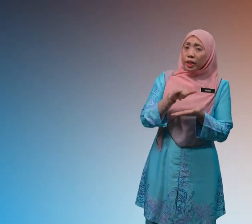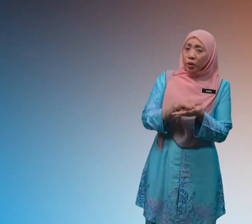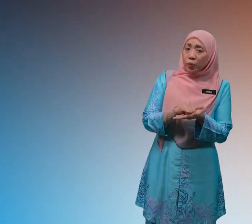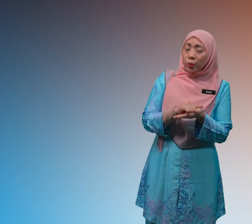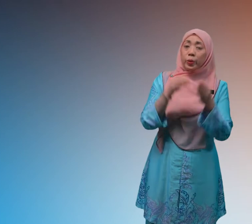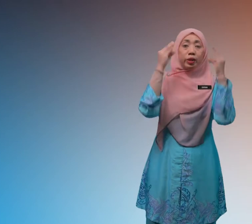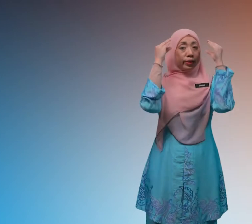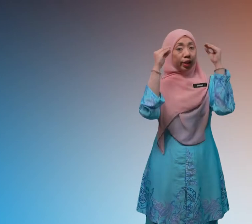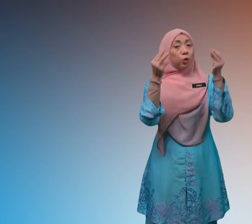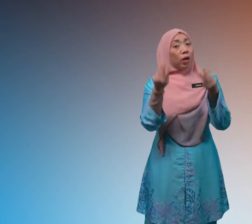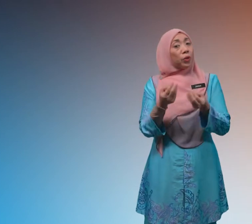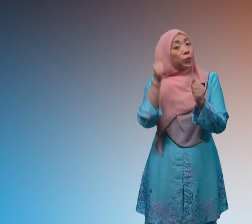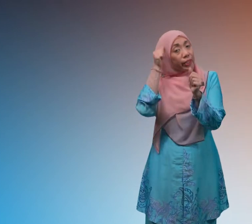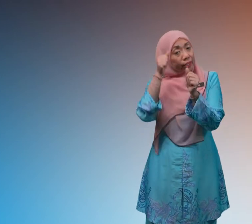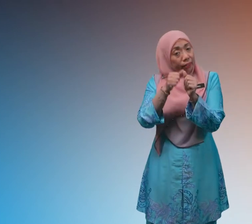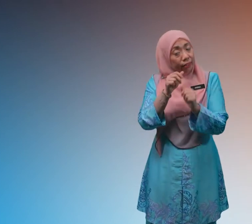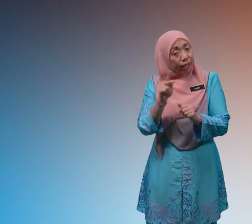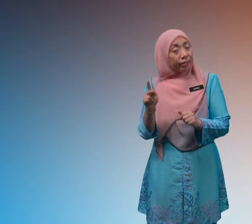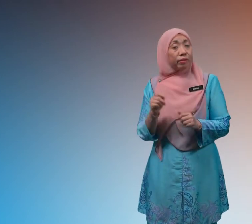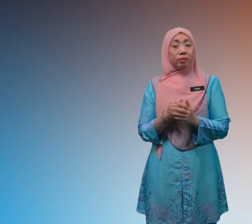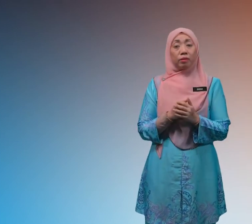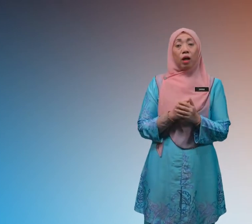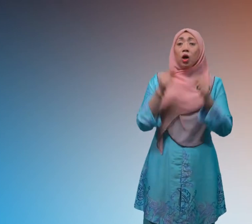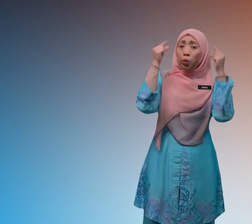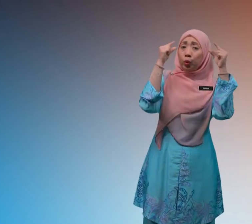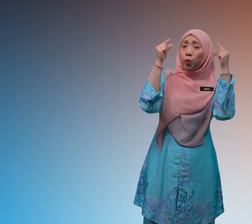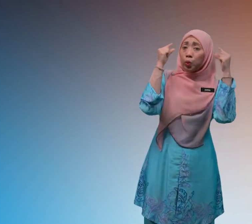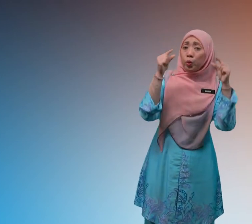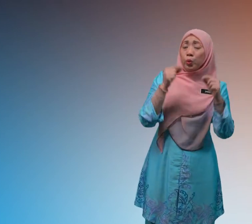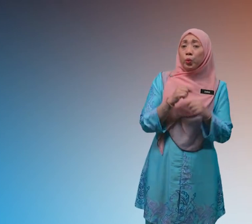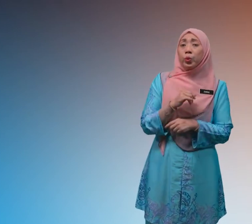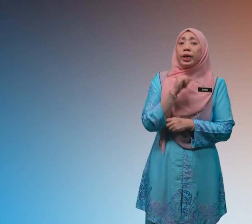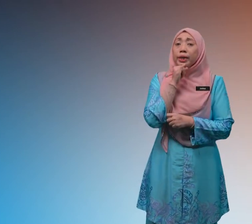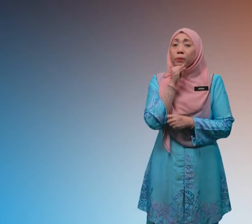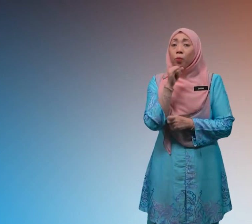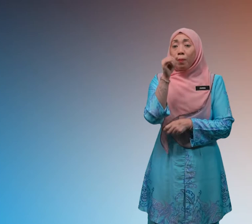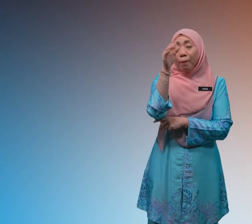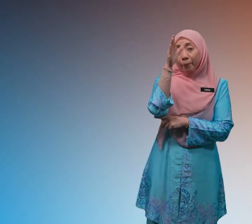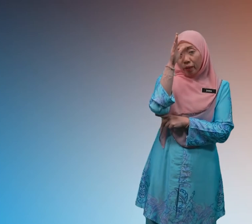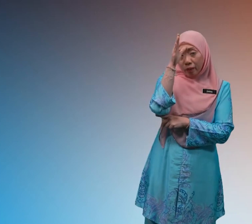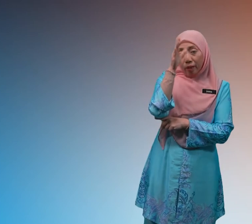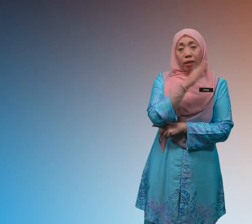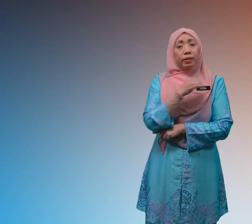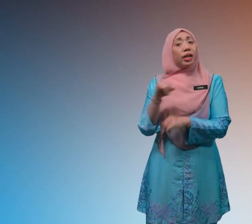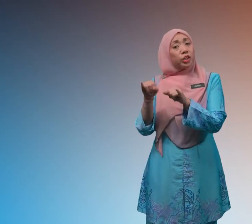itu, cikgu mahu ingatkan guru-guru, ibu bapa dan